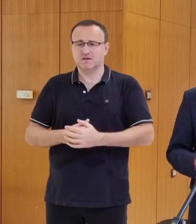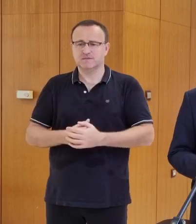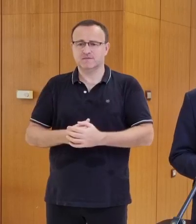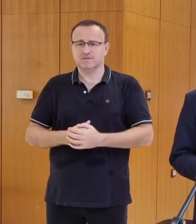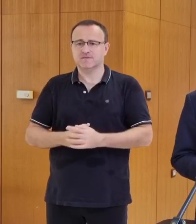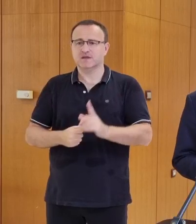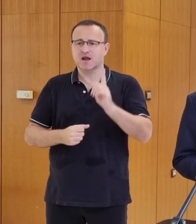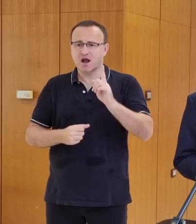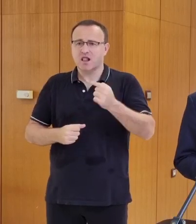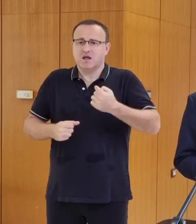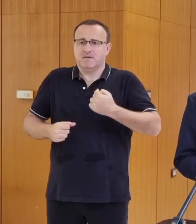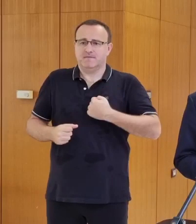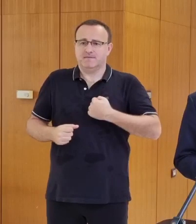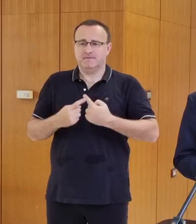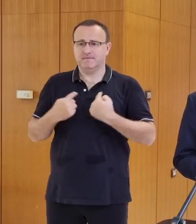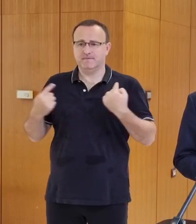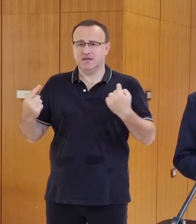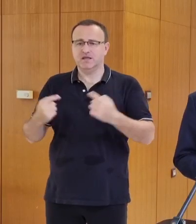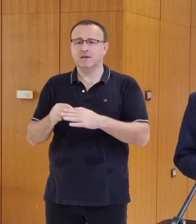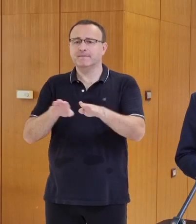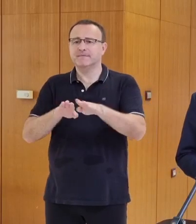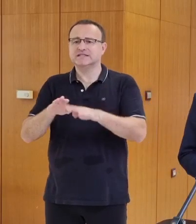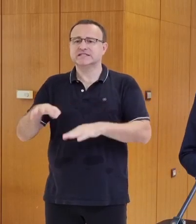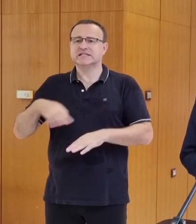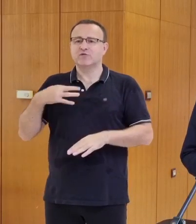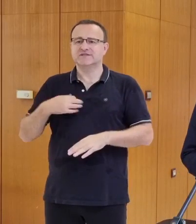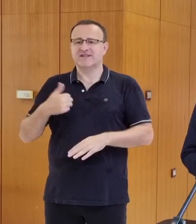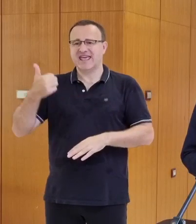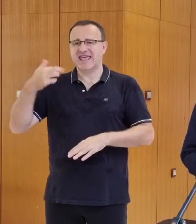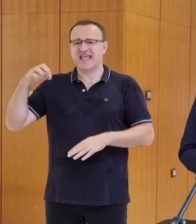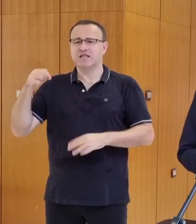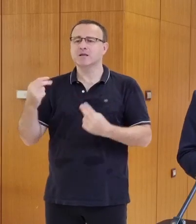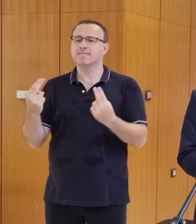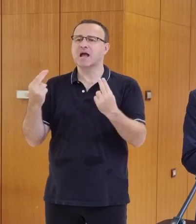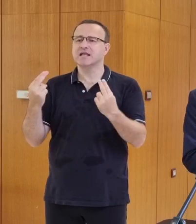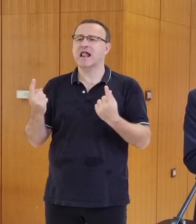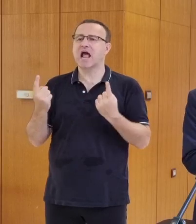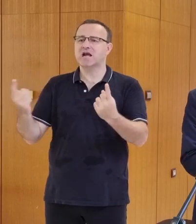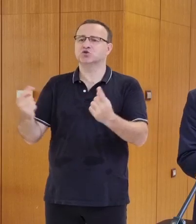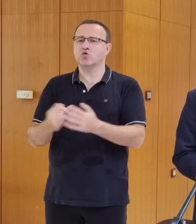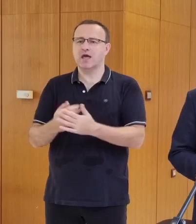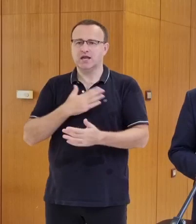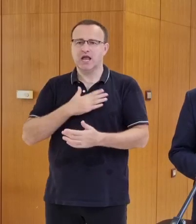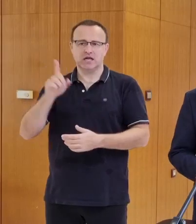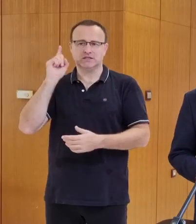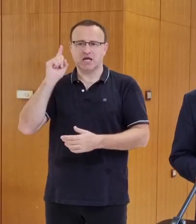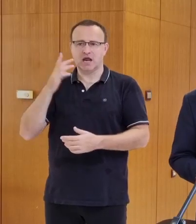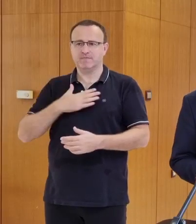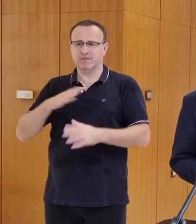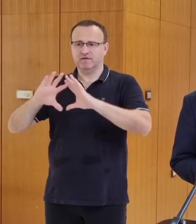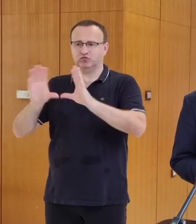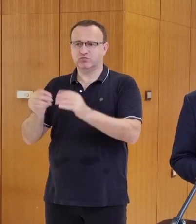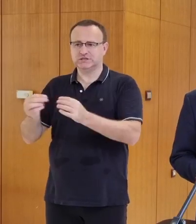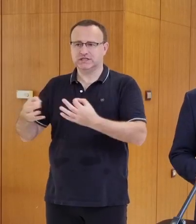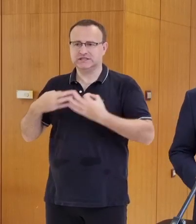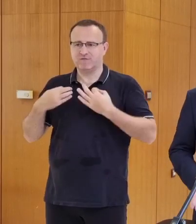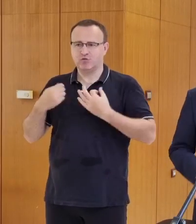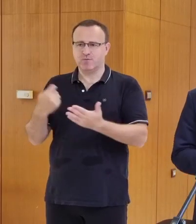Ale tým, že my sme ministerstvo zdravotníctva jediný akcionár Všeobecnej zdravotnej poisťovne, tak ja sa starám o tú našu, aby bola v čo najlepšej